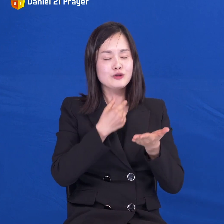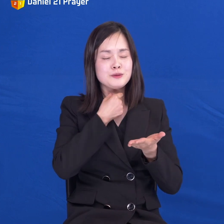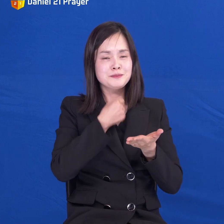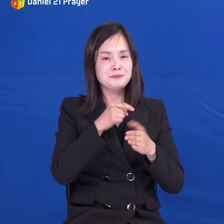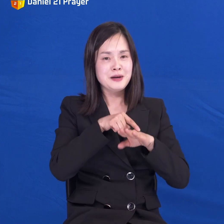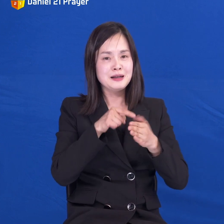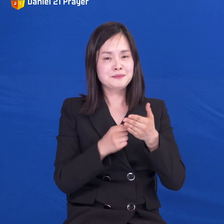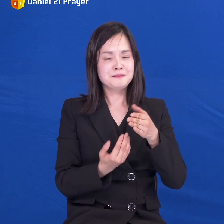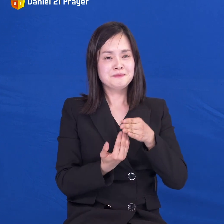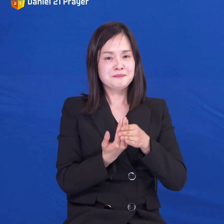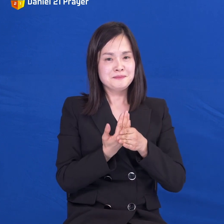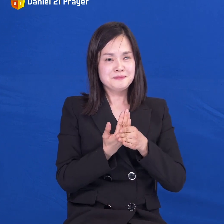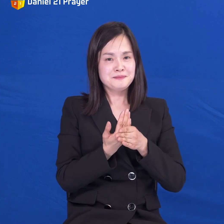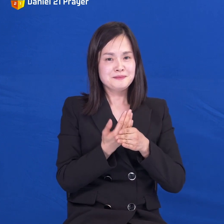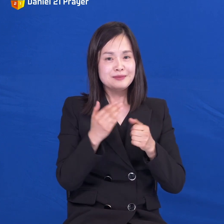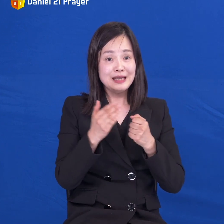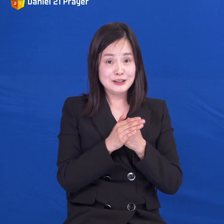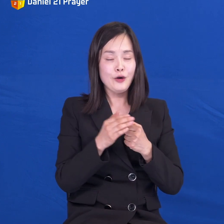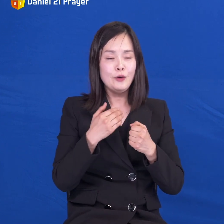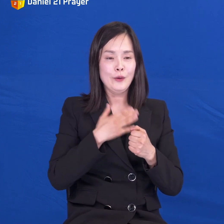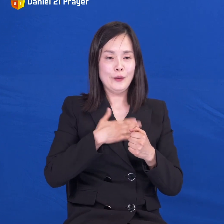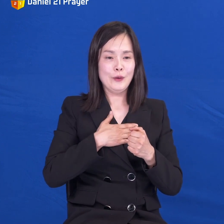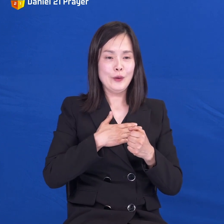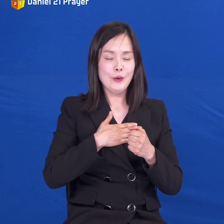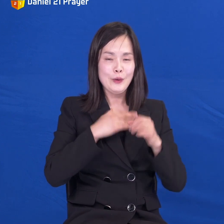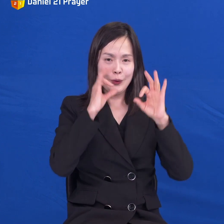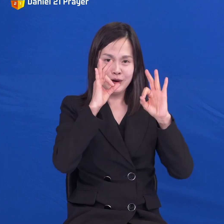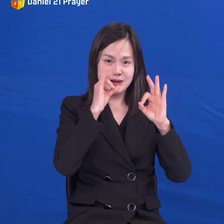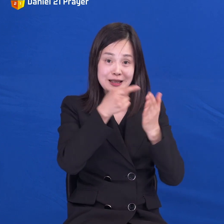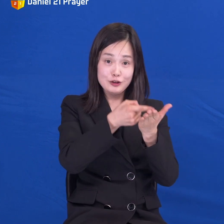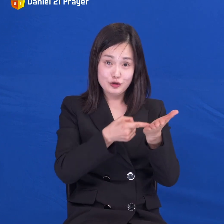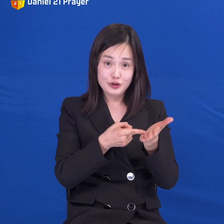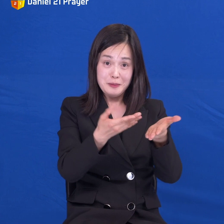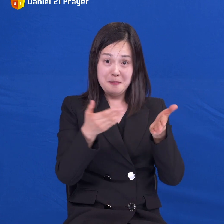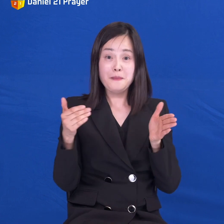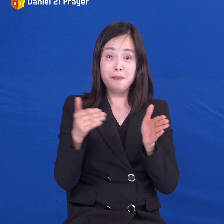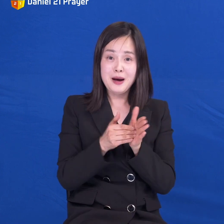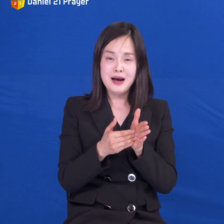제가 수술하고 다시 일어서게 되었습니다. 여러분